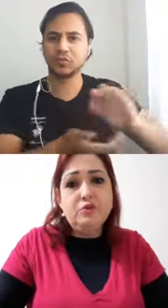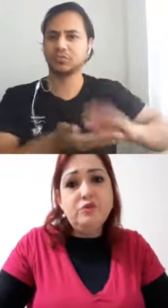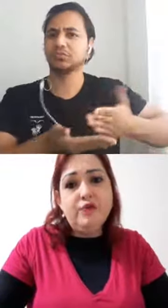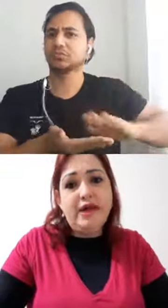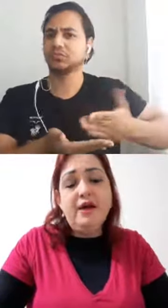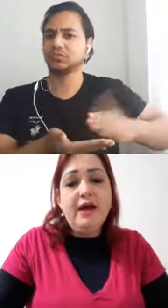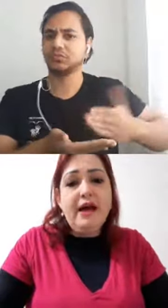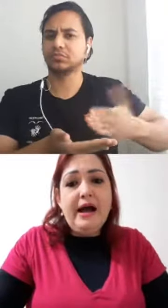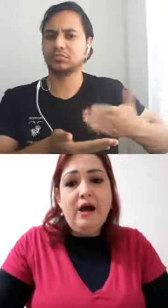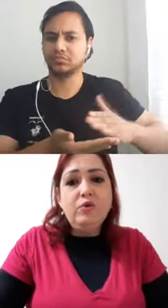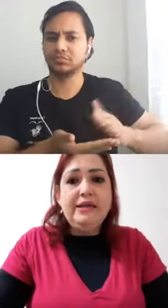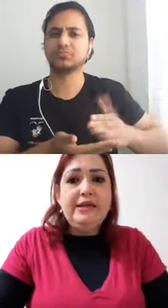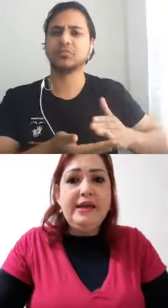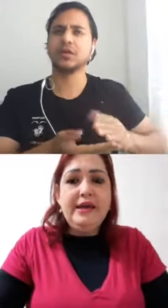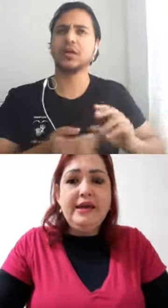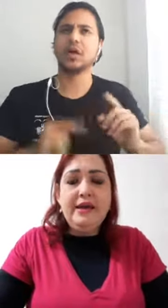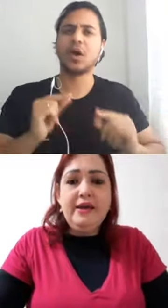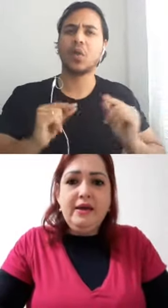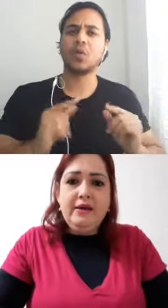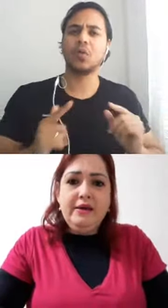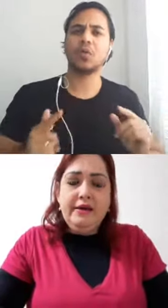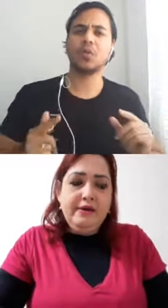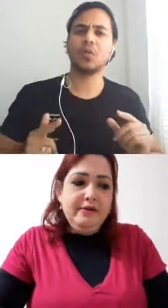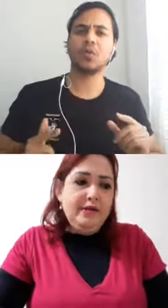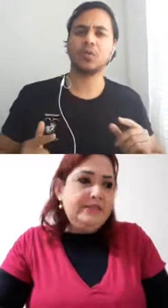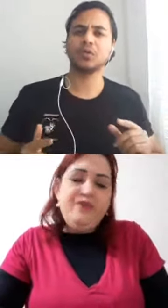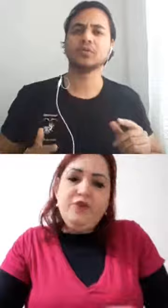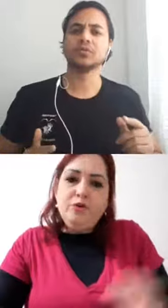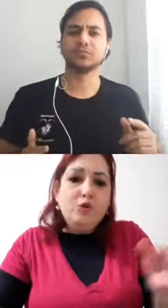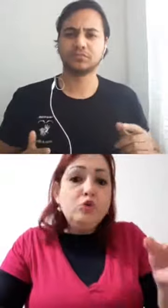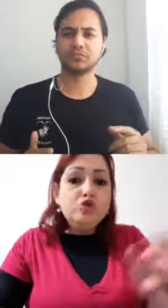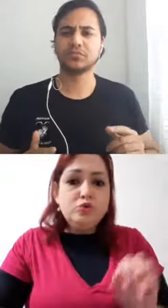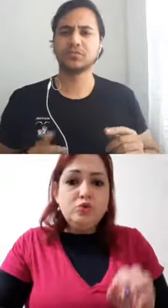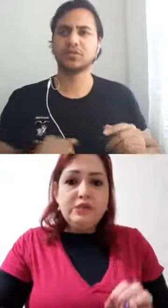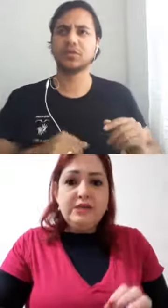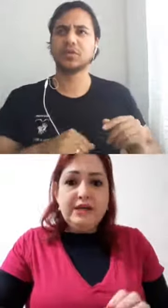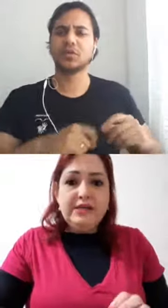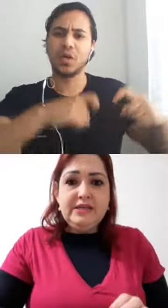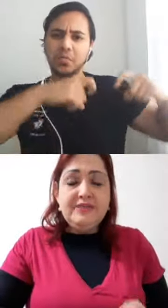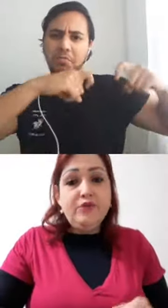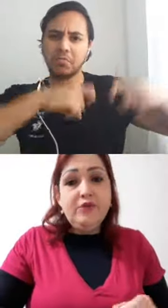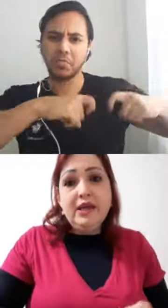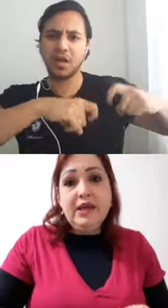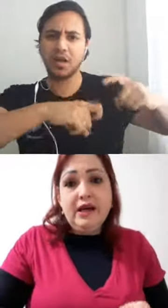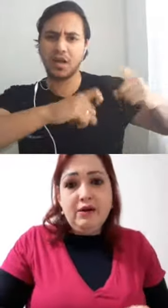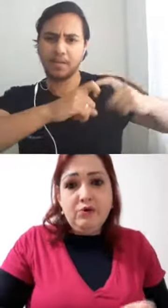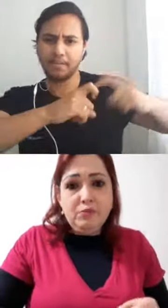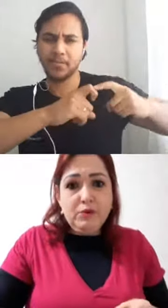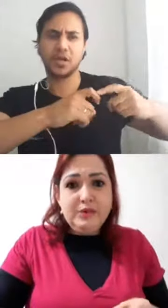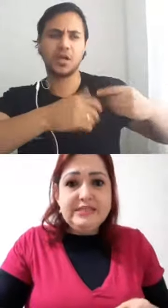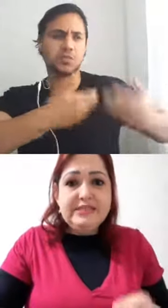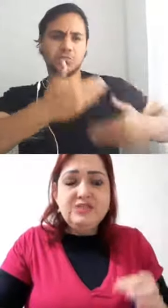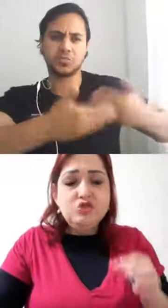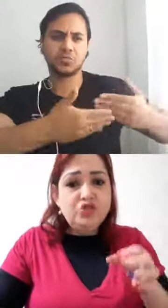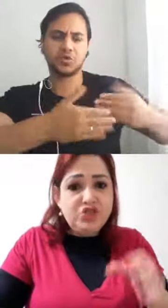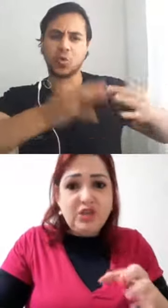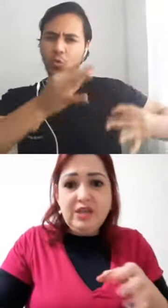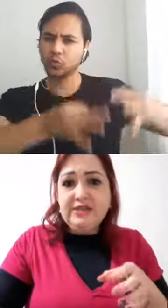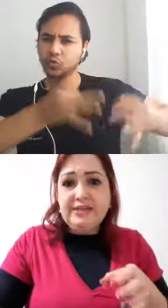principalmente quando é algo ali, se for numa consulta, se for em alguma coisa assim